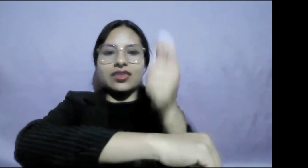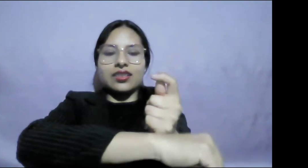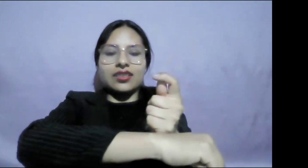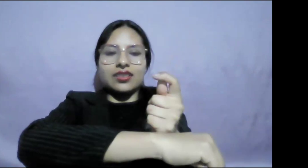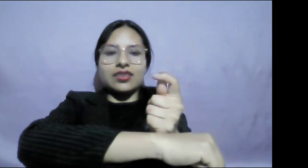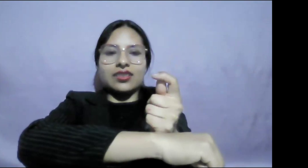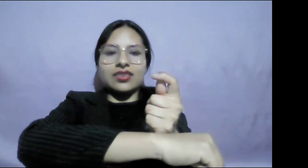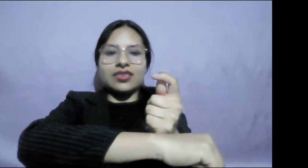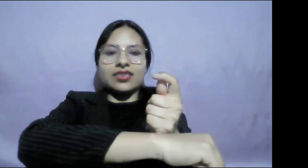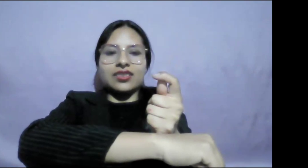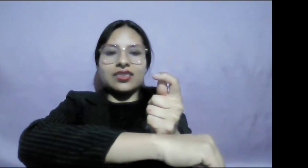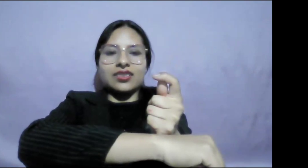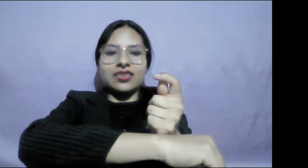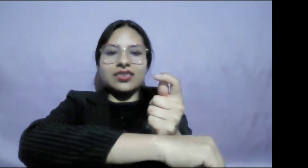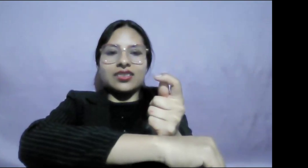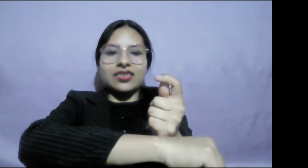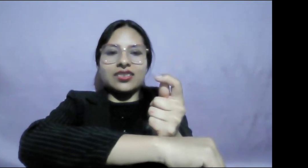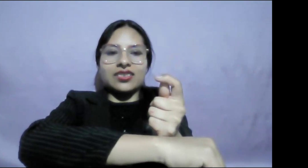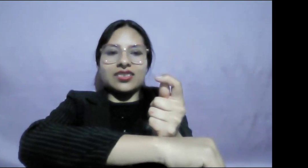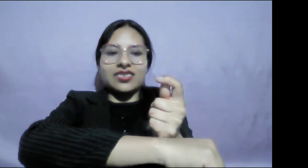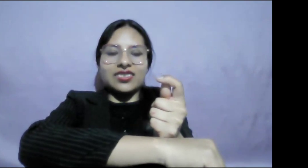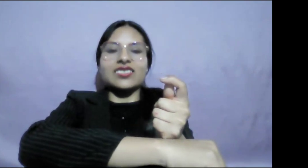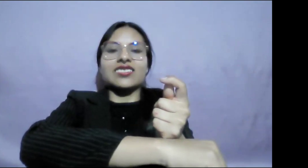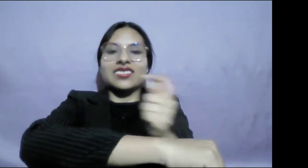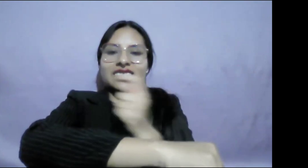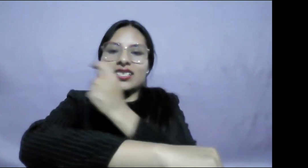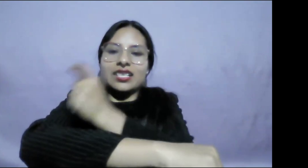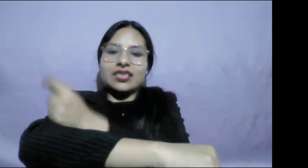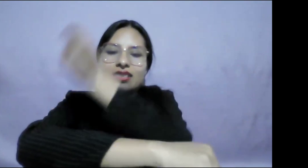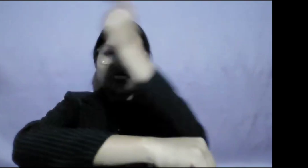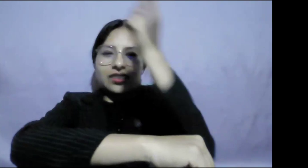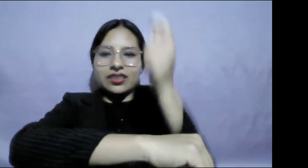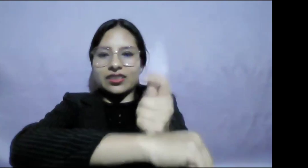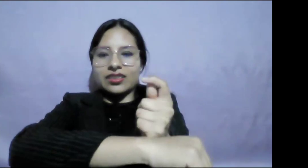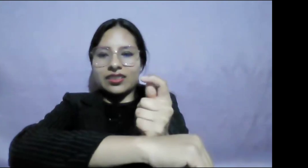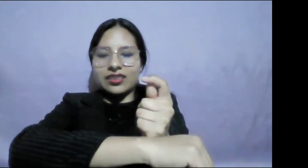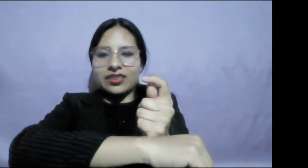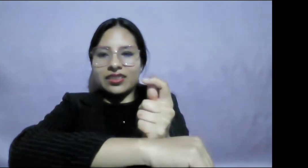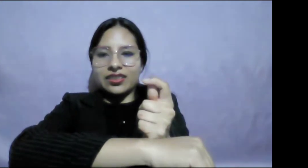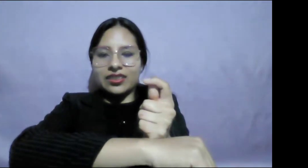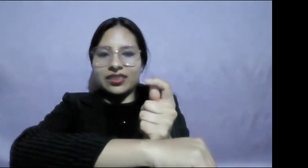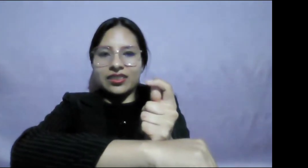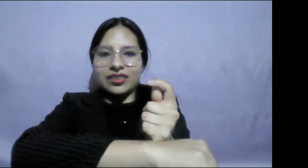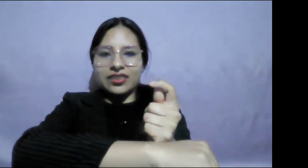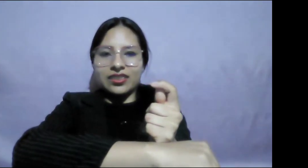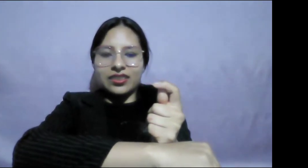tacna seguramente los que han ido a tagna saben No ese famoso ar